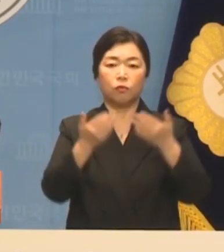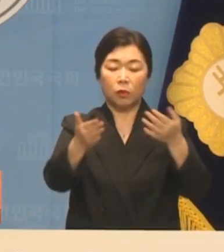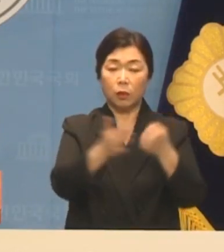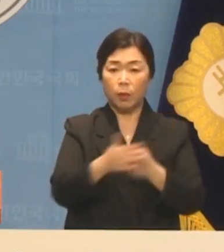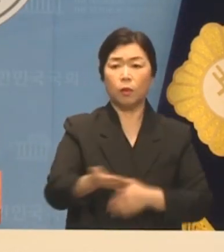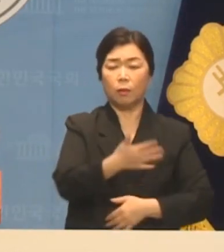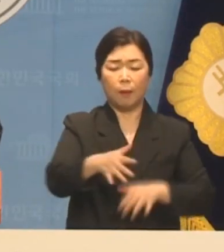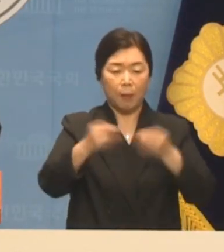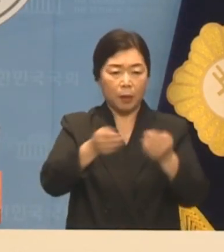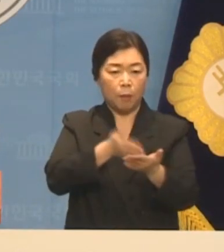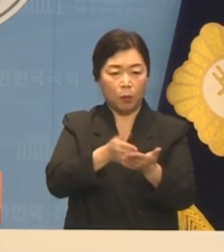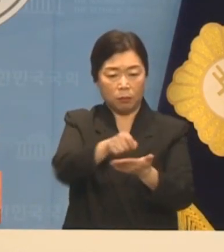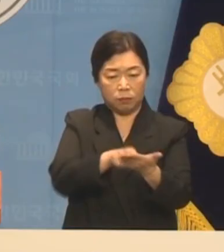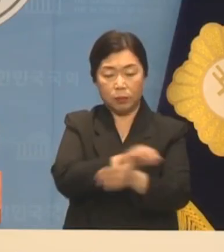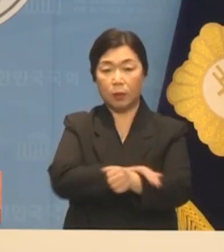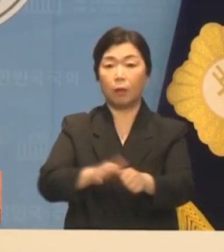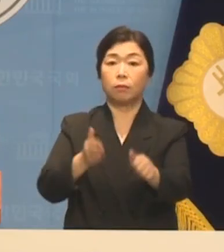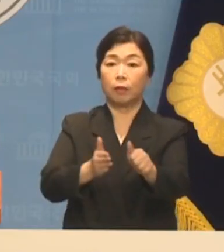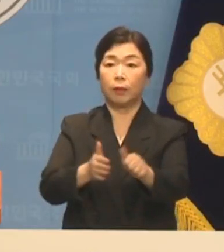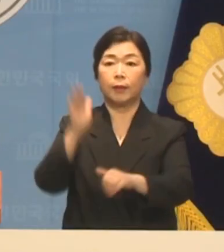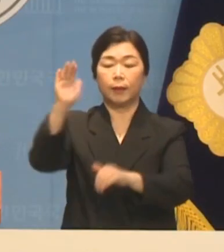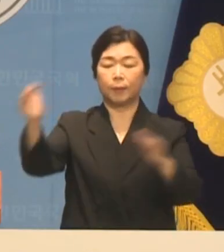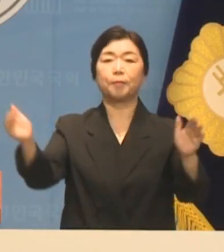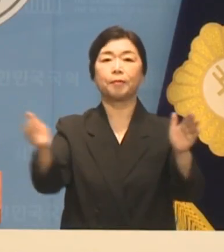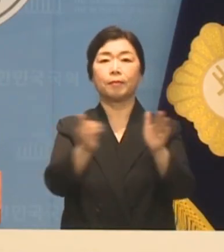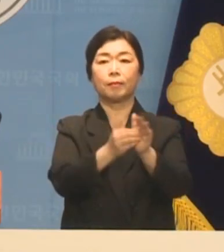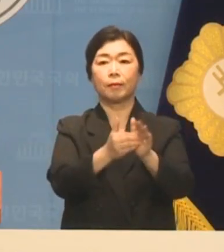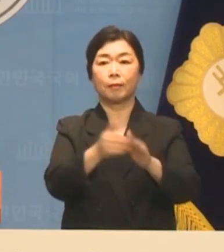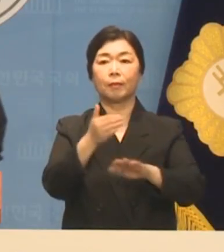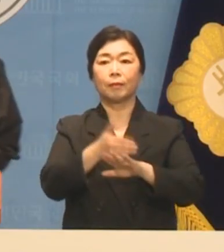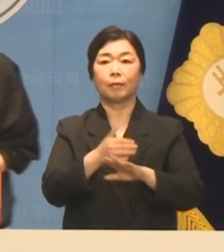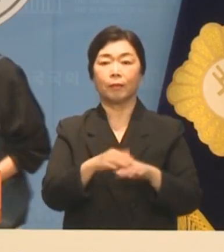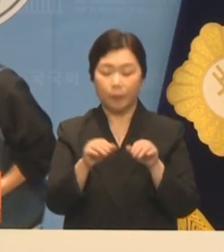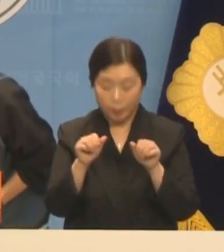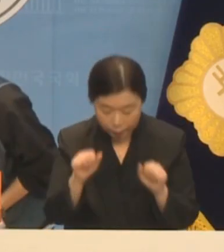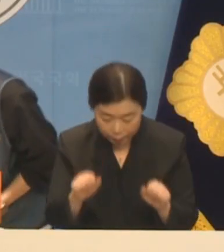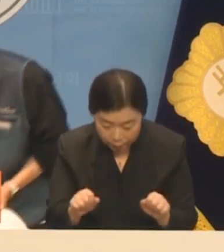나가도록 하겠습니다. 많은 보도를 부탁드리겠습니다. 이상 기자회견 모두 마치도록 하겠습니다.